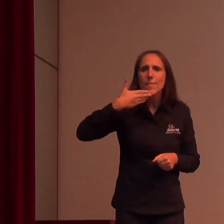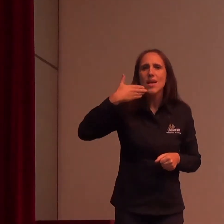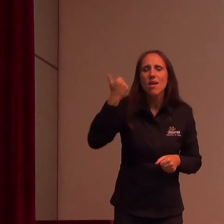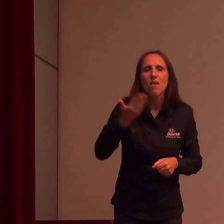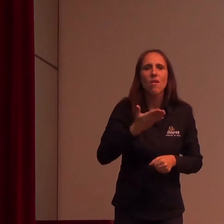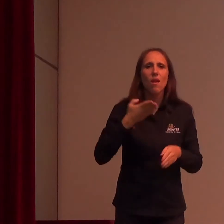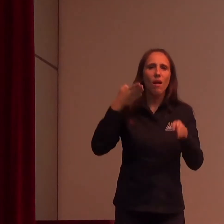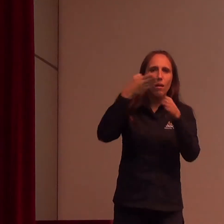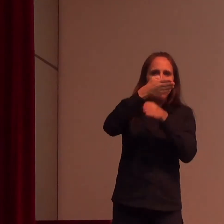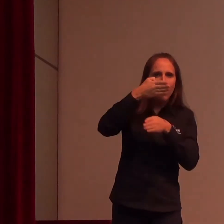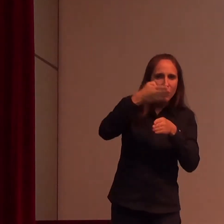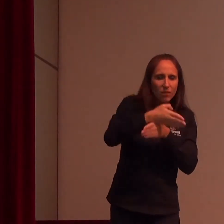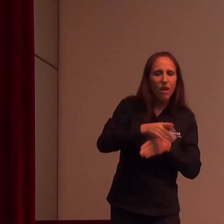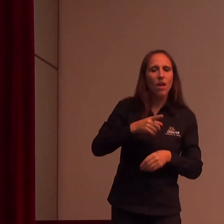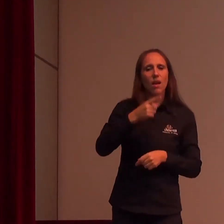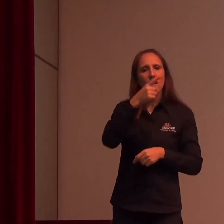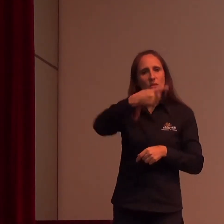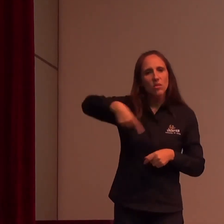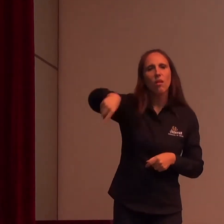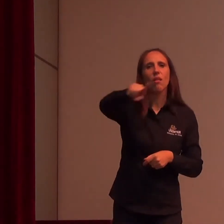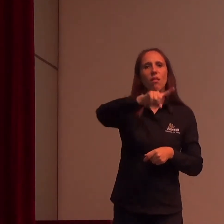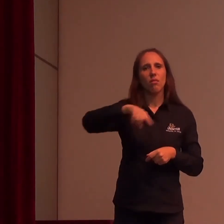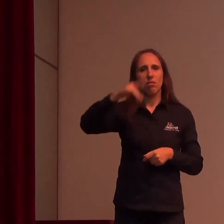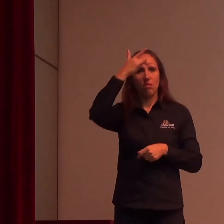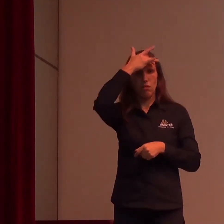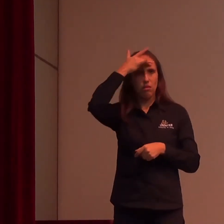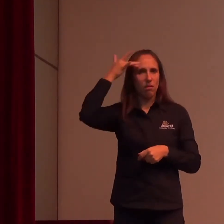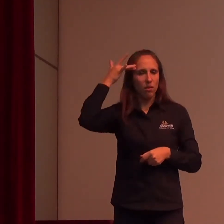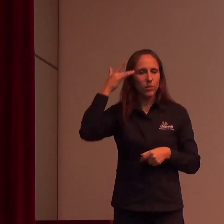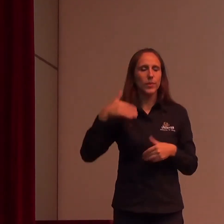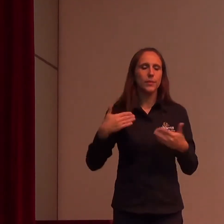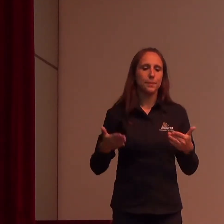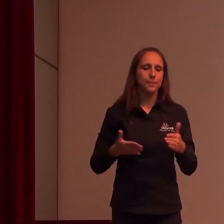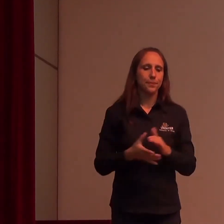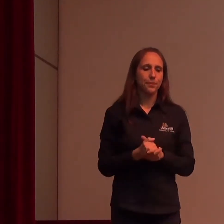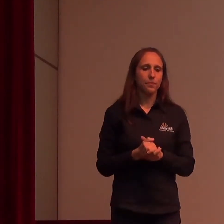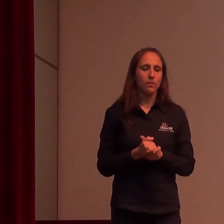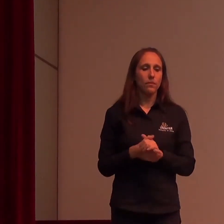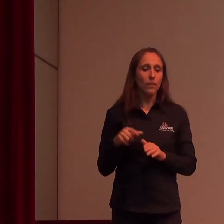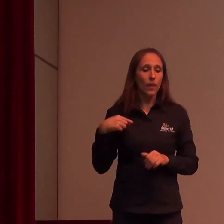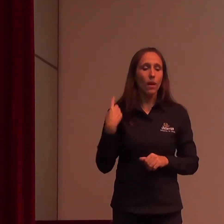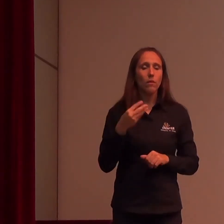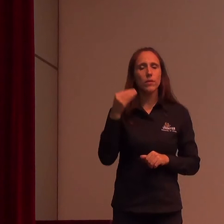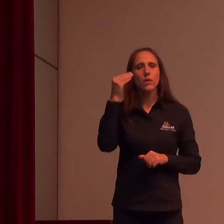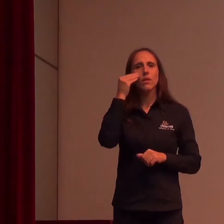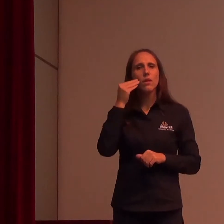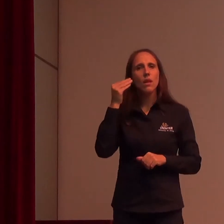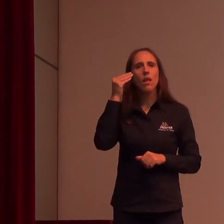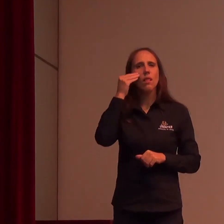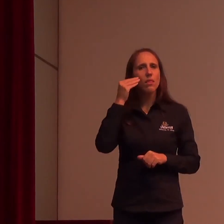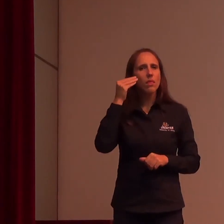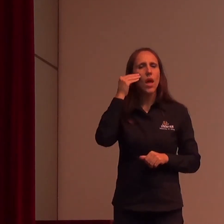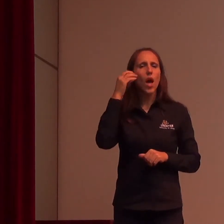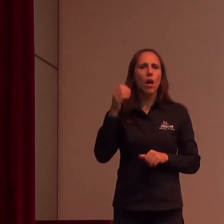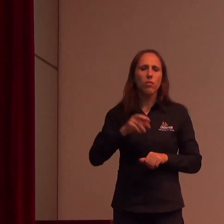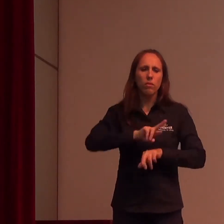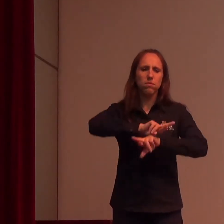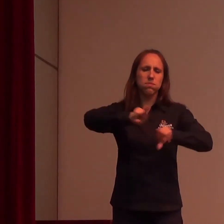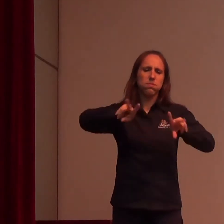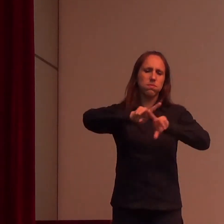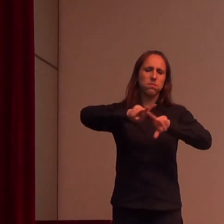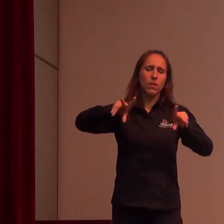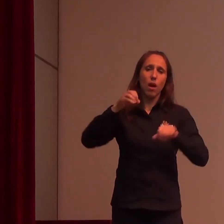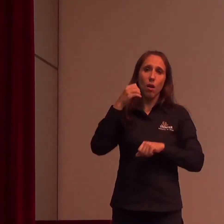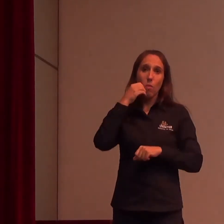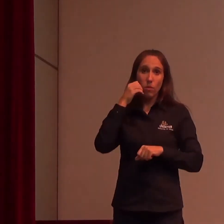acesso dessas pessoas. A gente vem tentando várias oportunidades aí, né?